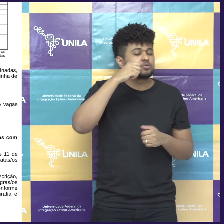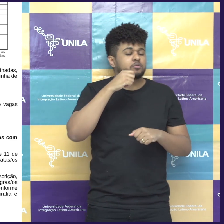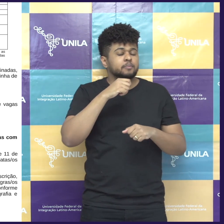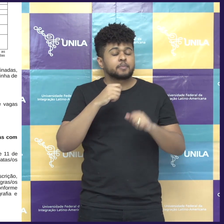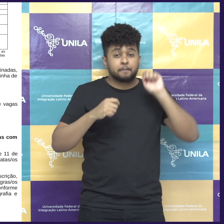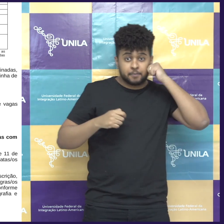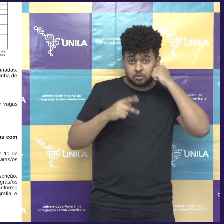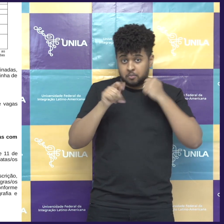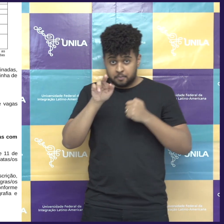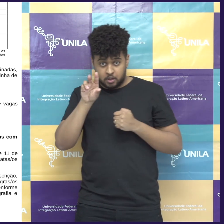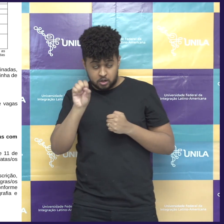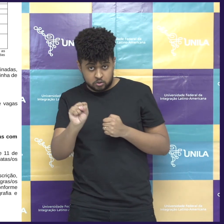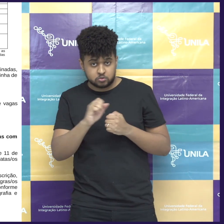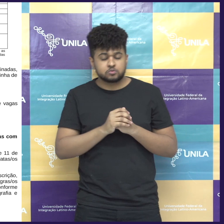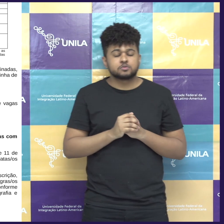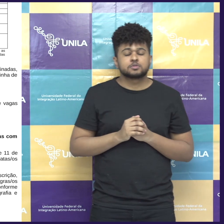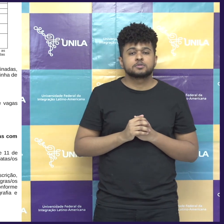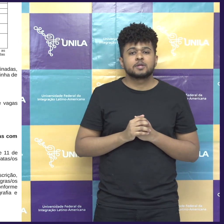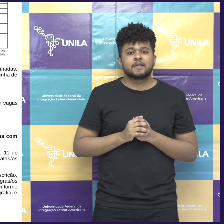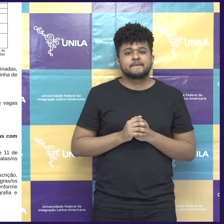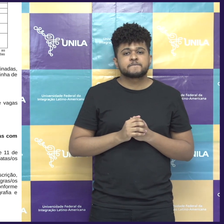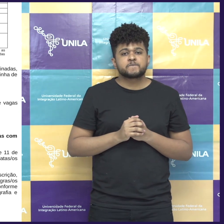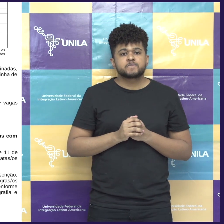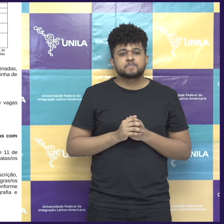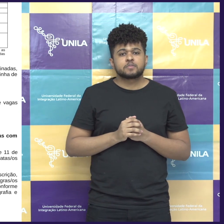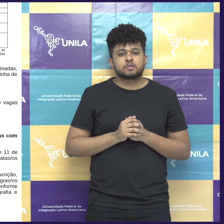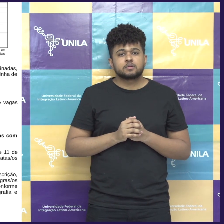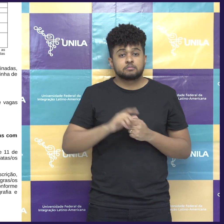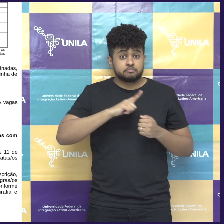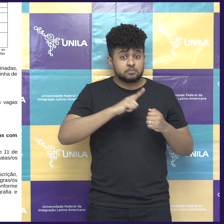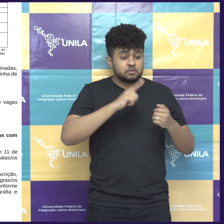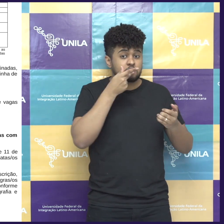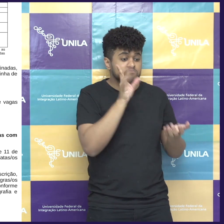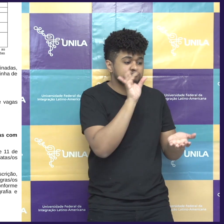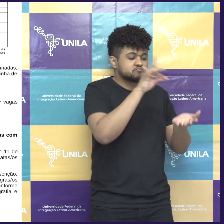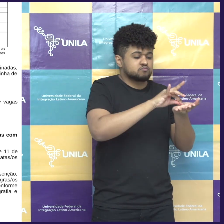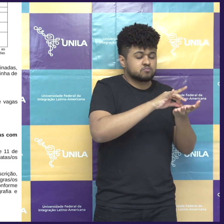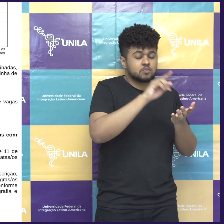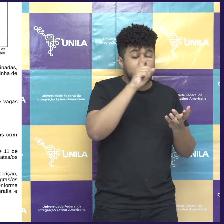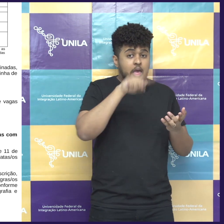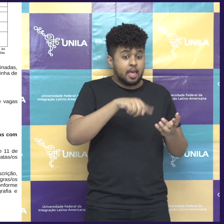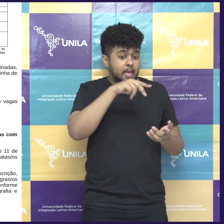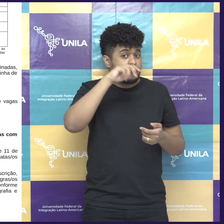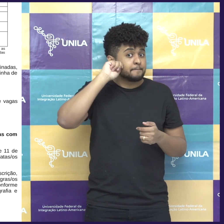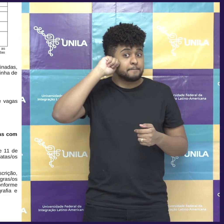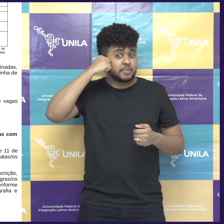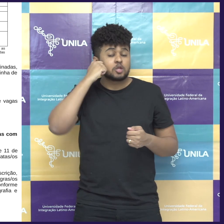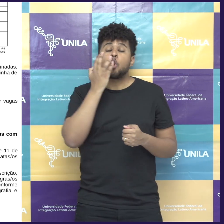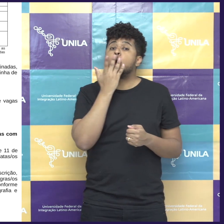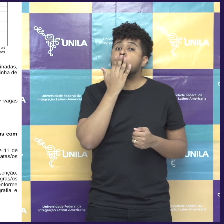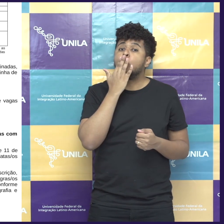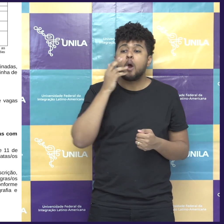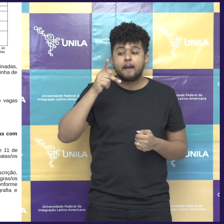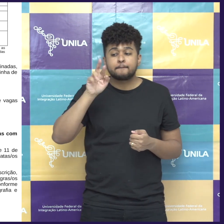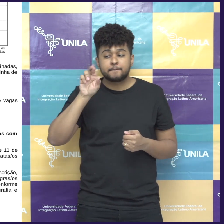negros, pretas, pretos ou pardas, pardos, autodeclarando-se negra, negro, de cor preta